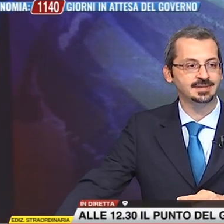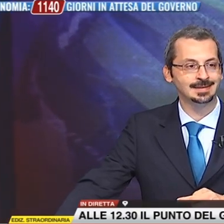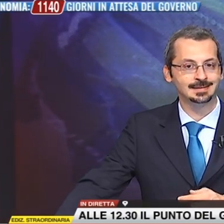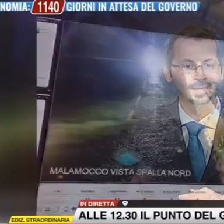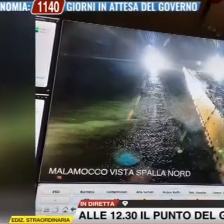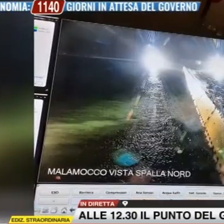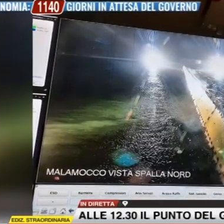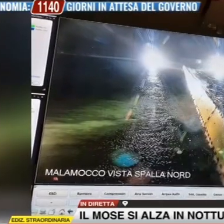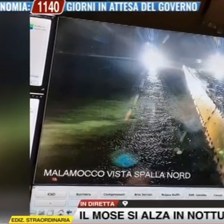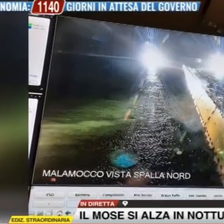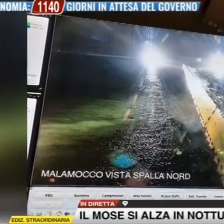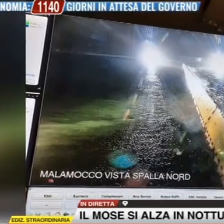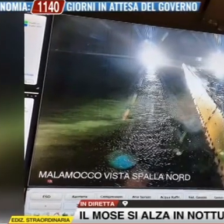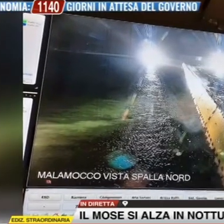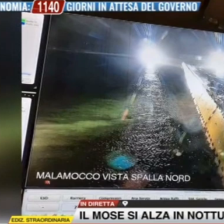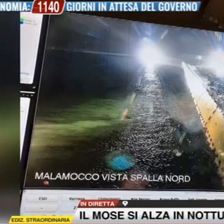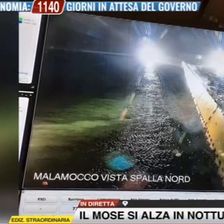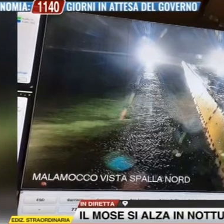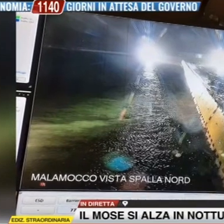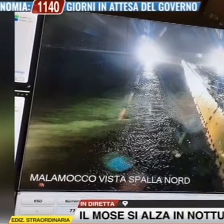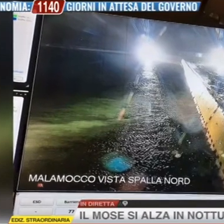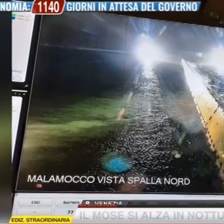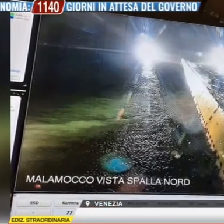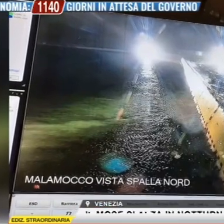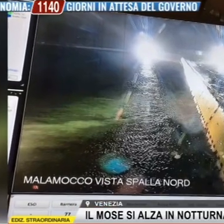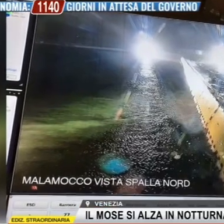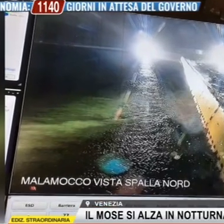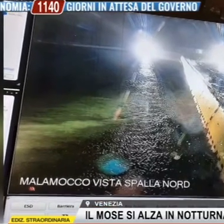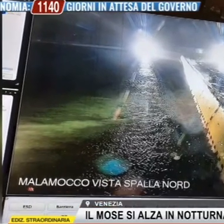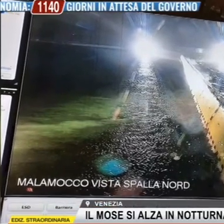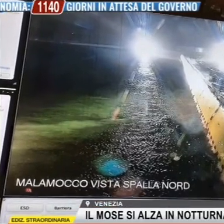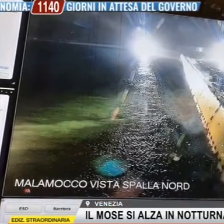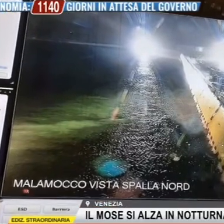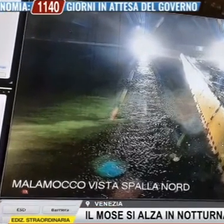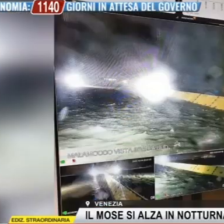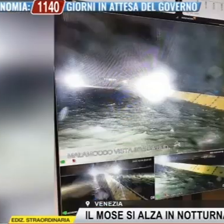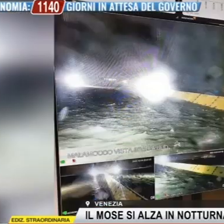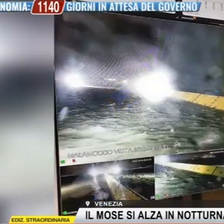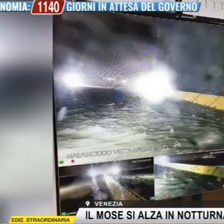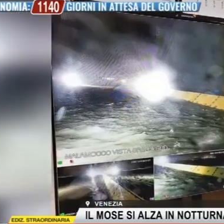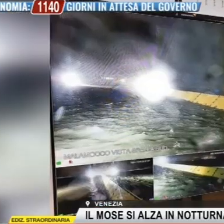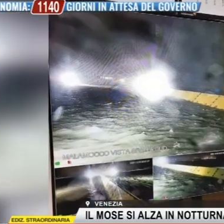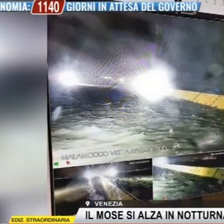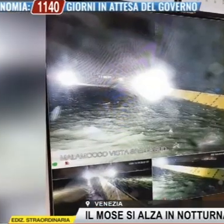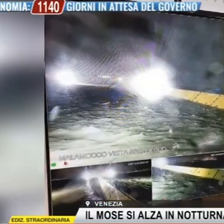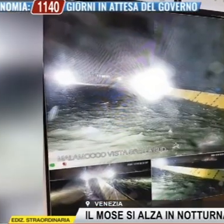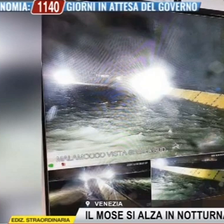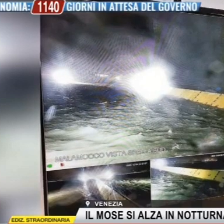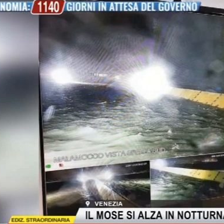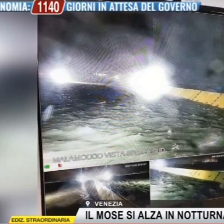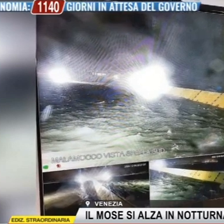immagini postate dal sindaco Luigi Brugnaro nella sua pagina Facebook, che dimostrano appunto come c'è